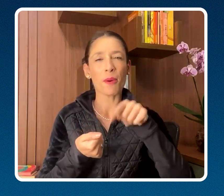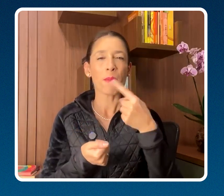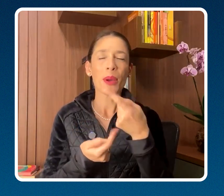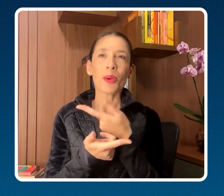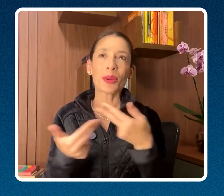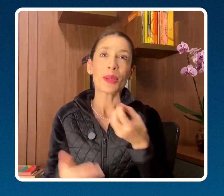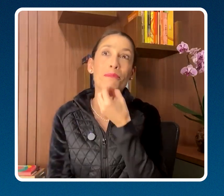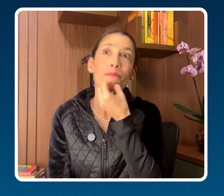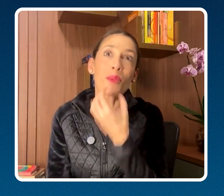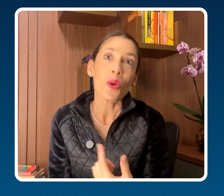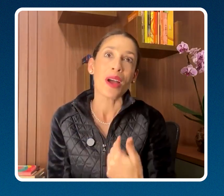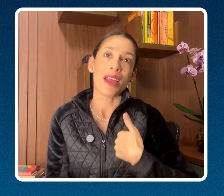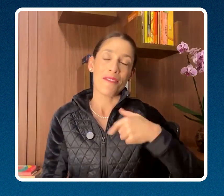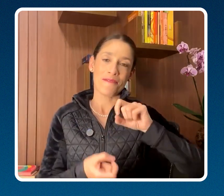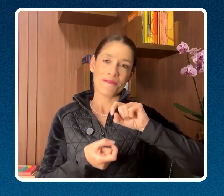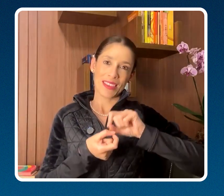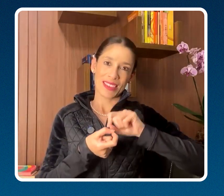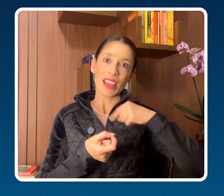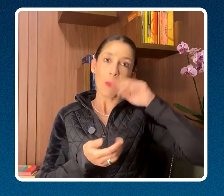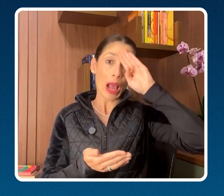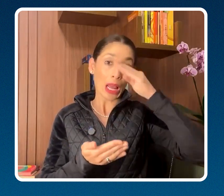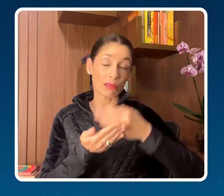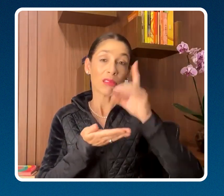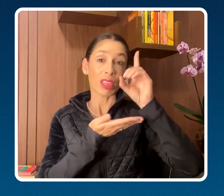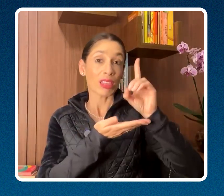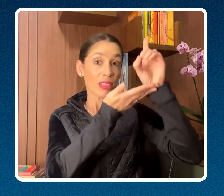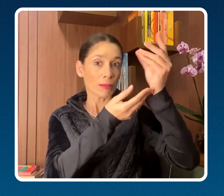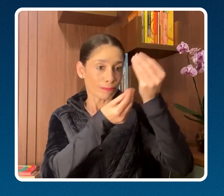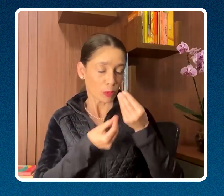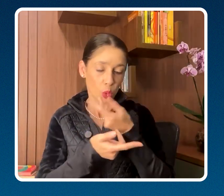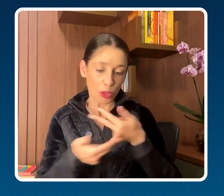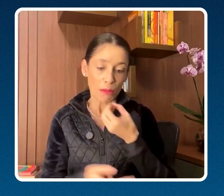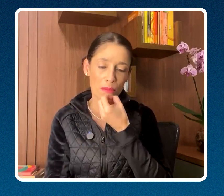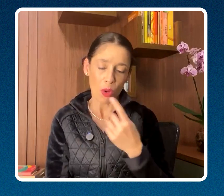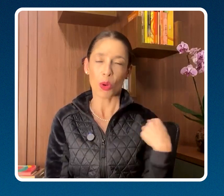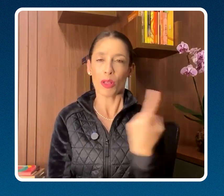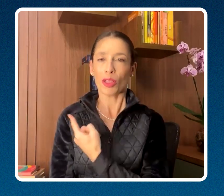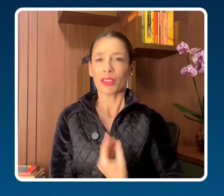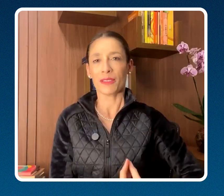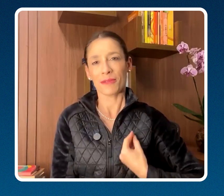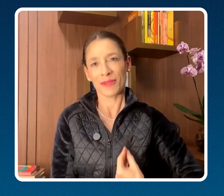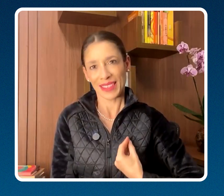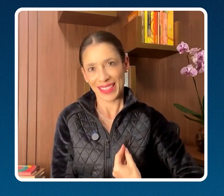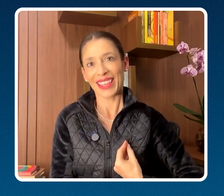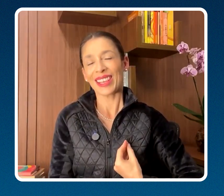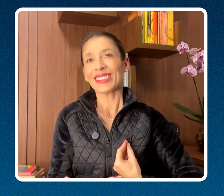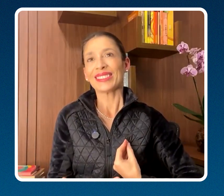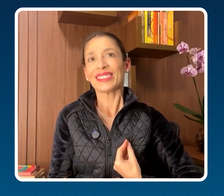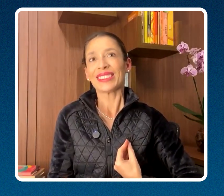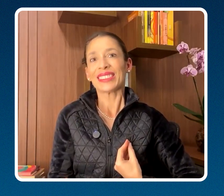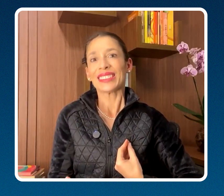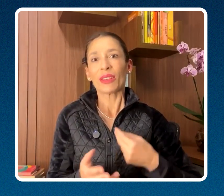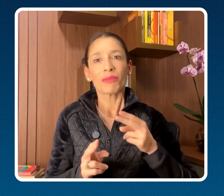realmente que eu fiz, assim, eu acredito muito que Deus põe coisas muito boas na vida da gente, e assim, em termos do meu